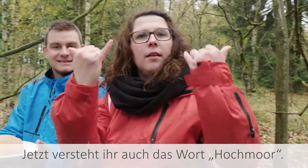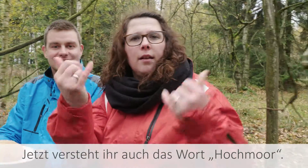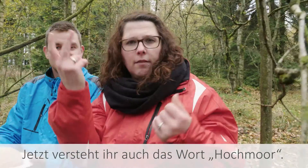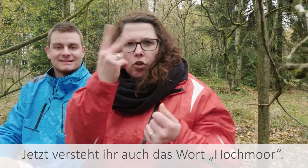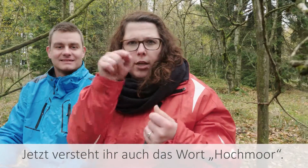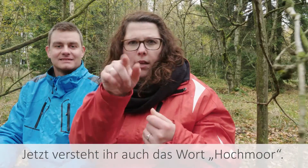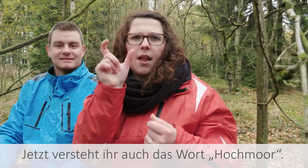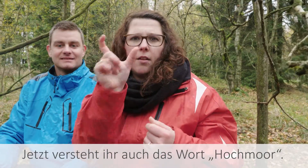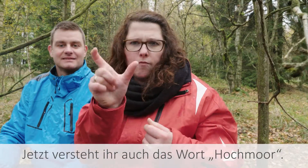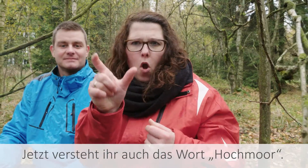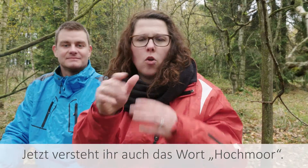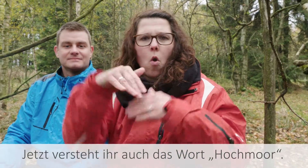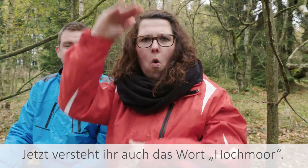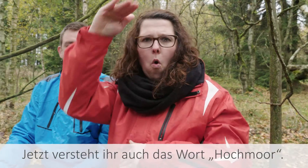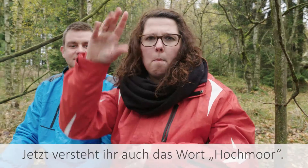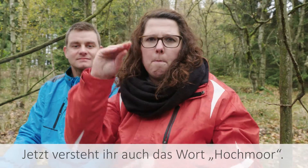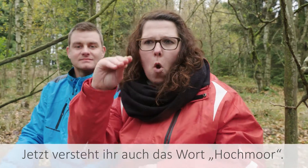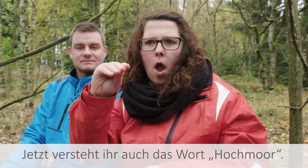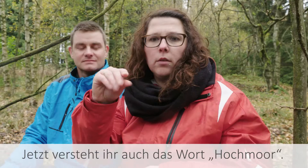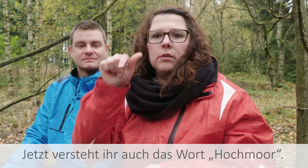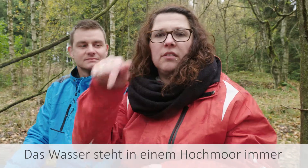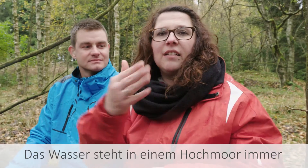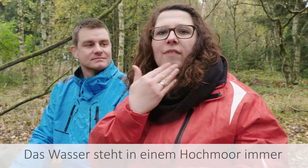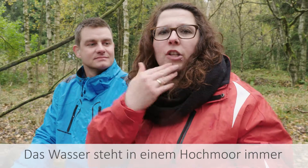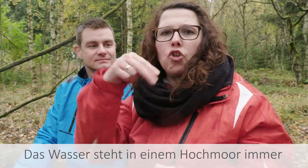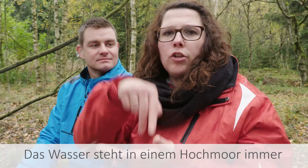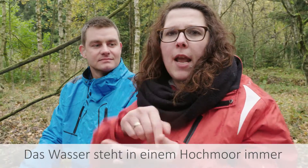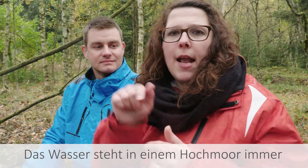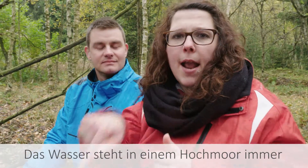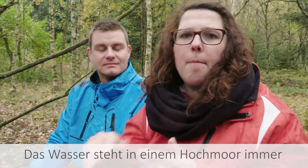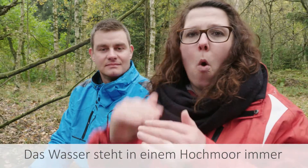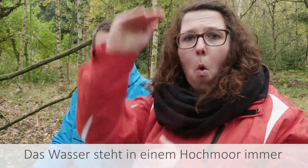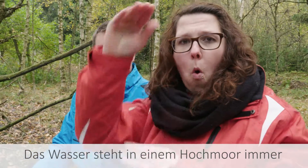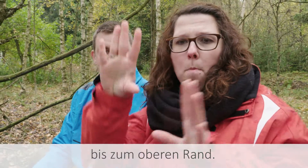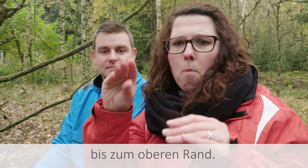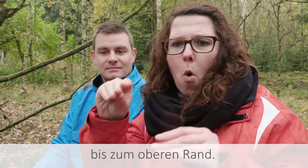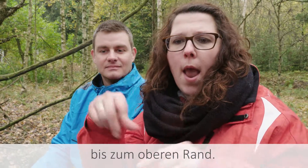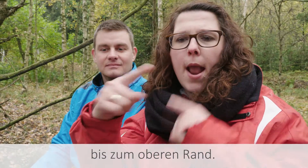Jetzt versteht ihr auch das Wort Hochmoor. Das Wasser steht in einem Hochmoor immer bis zum oberen Rand.